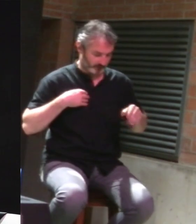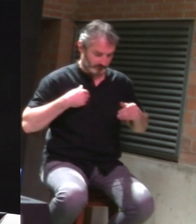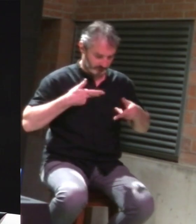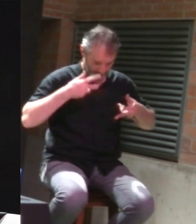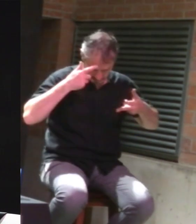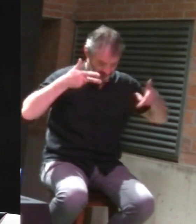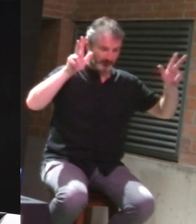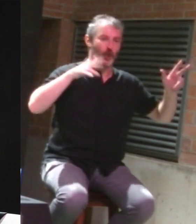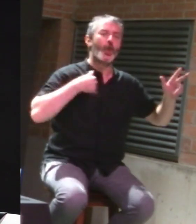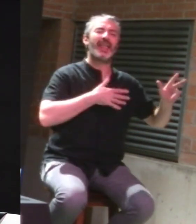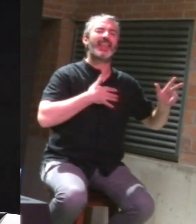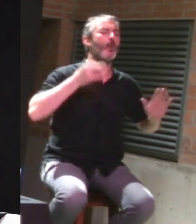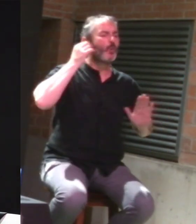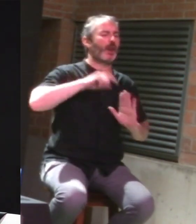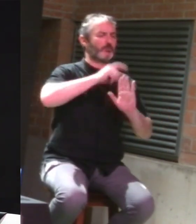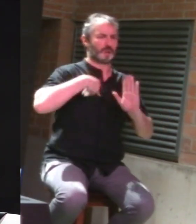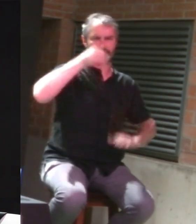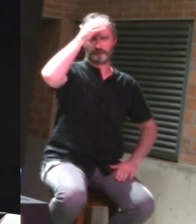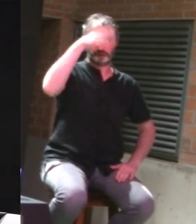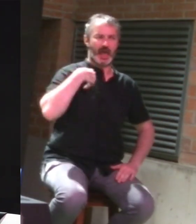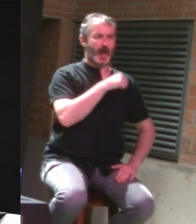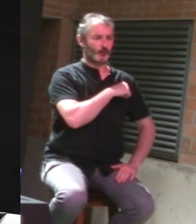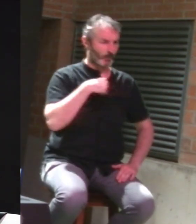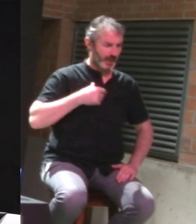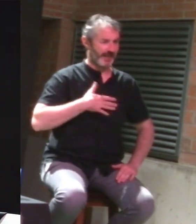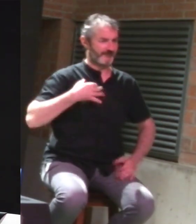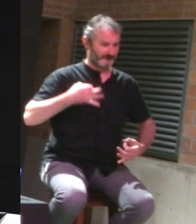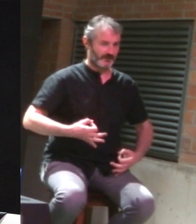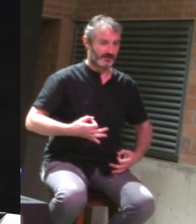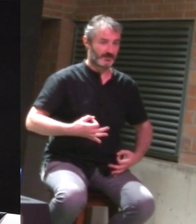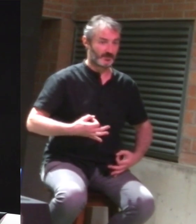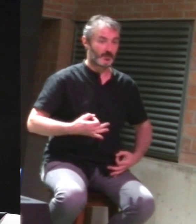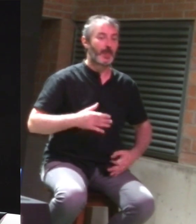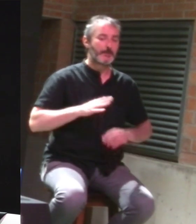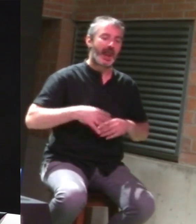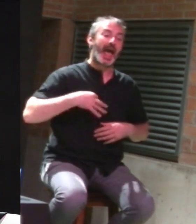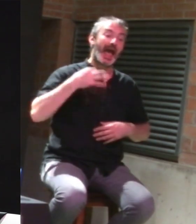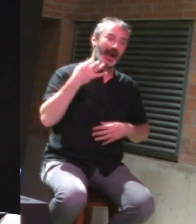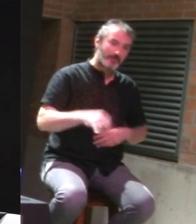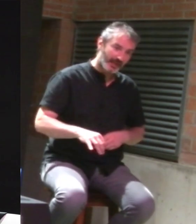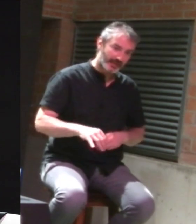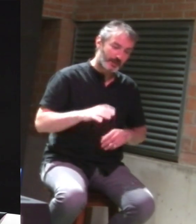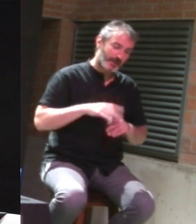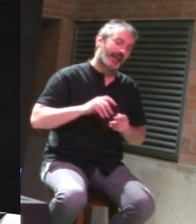deien integral, sencera, una dona culta, emancipada, i que pugui ser capaç de transformar la societat,